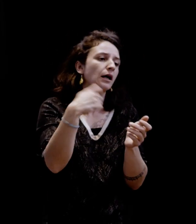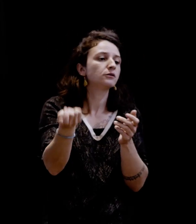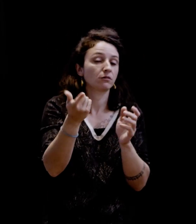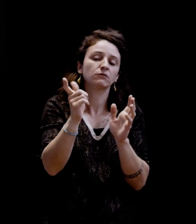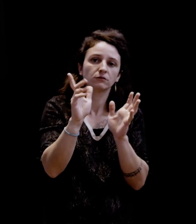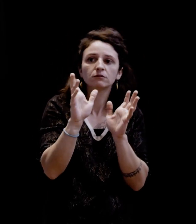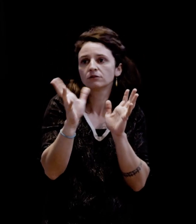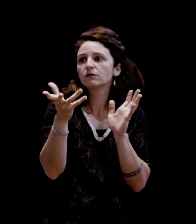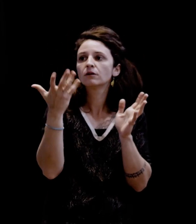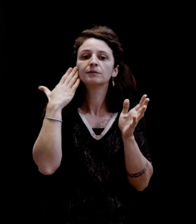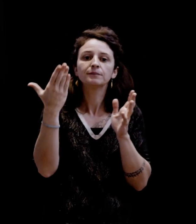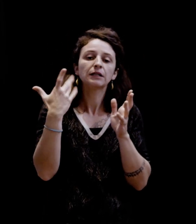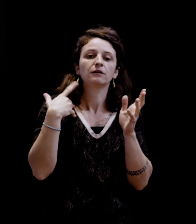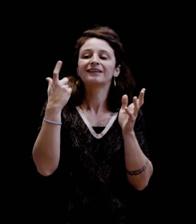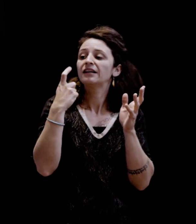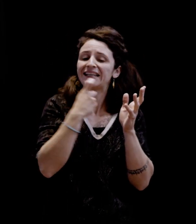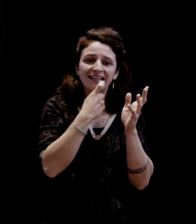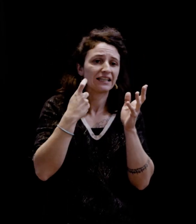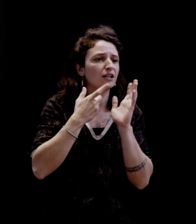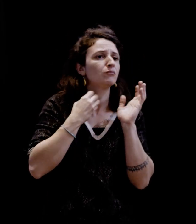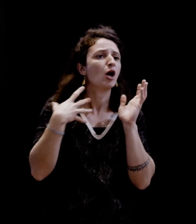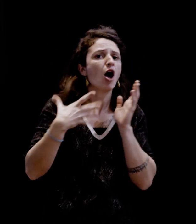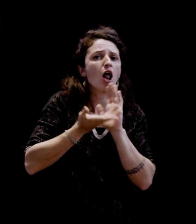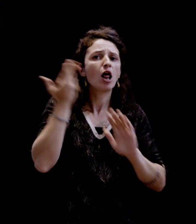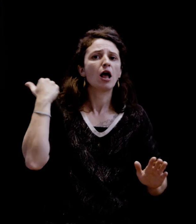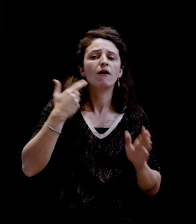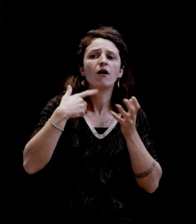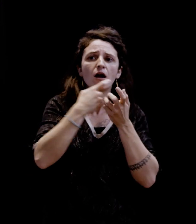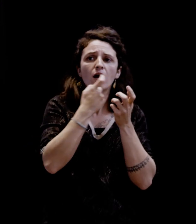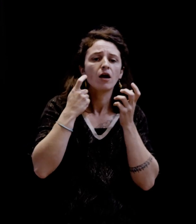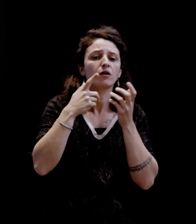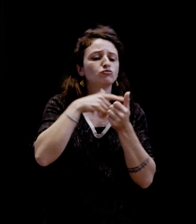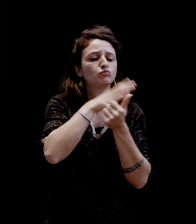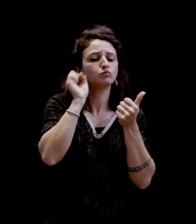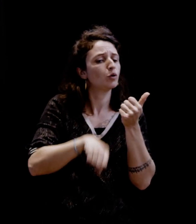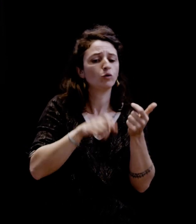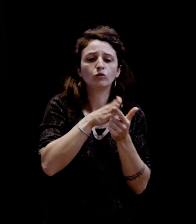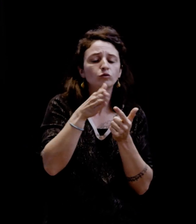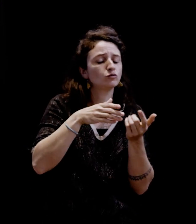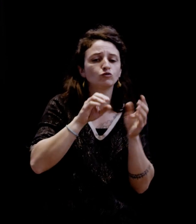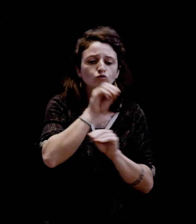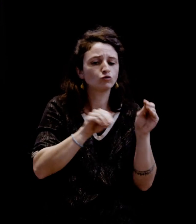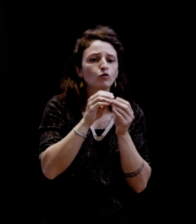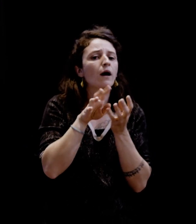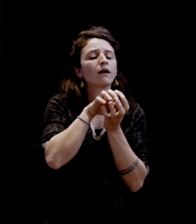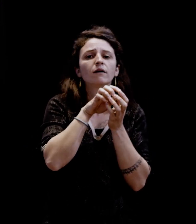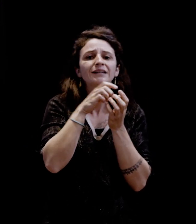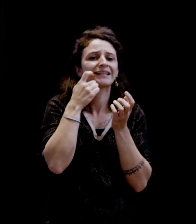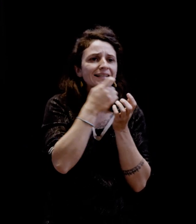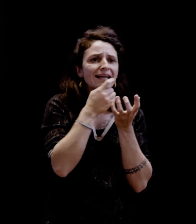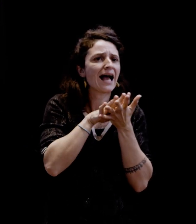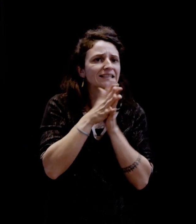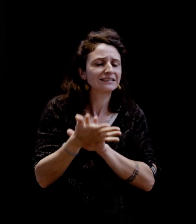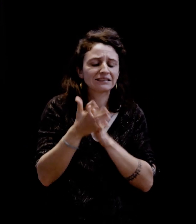gratter la dent sous la gencive pour enlever toute la crotte qui est sous la gencive, des soins de caries, des traitements des dévitalisation de